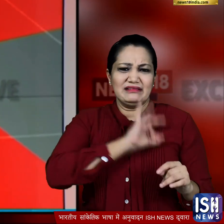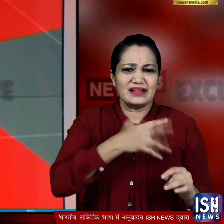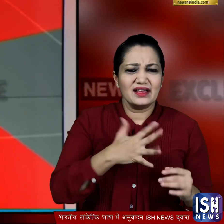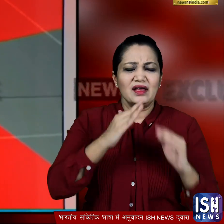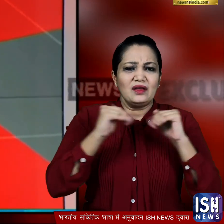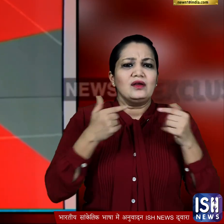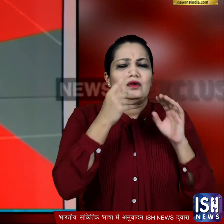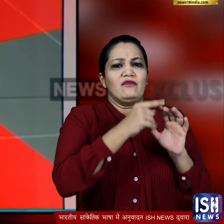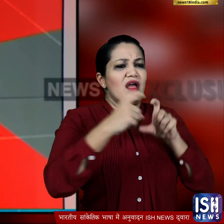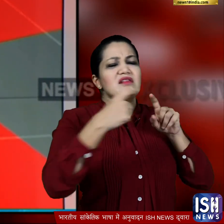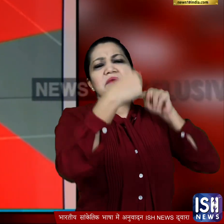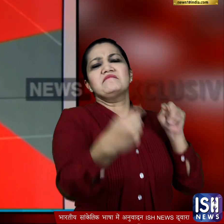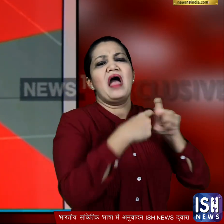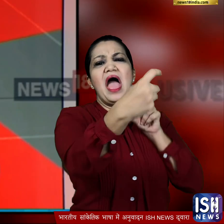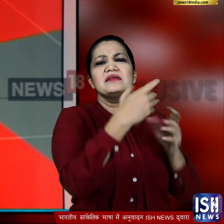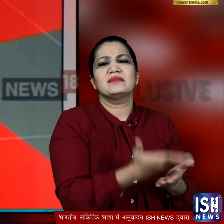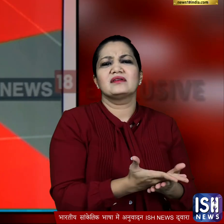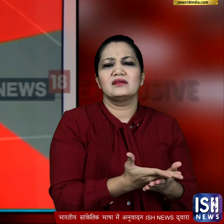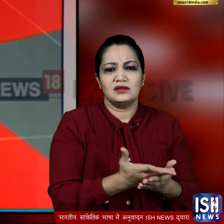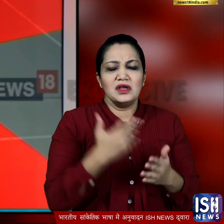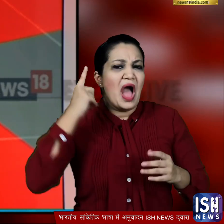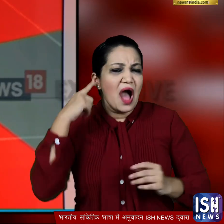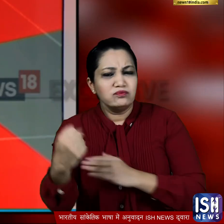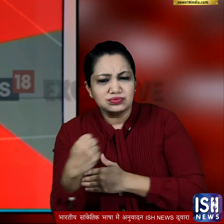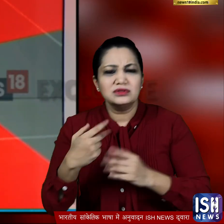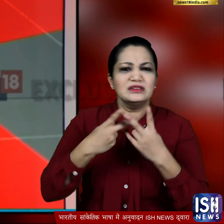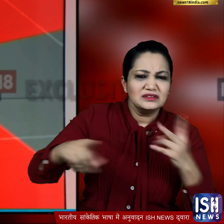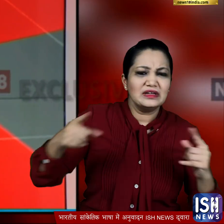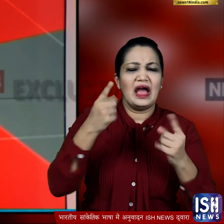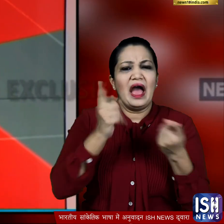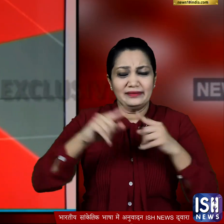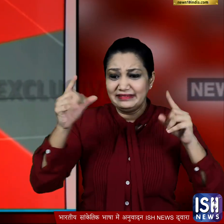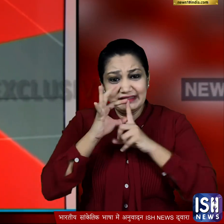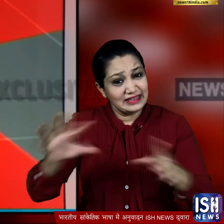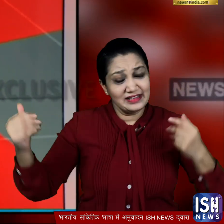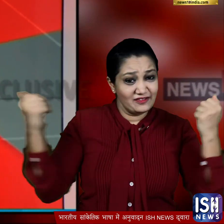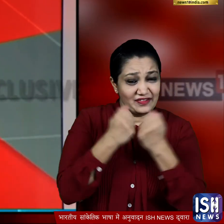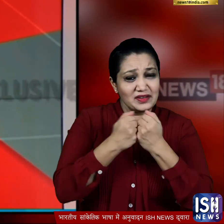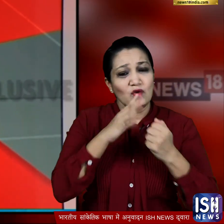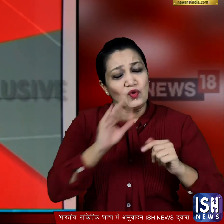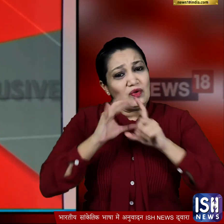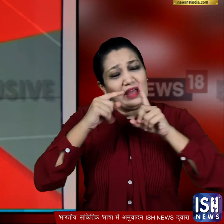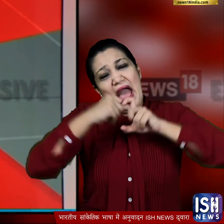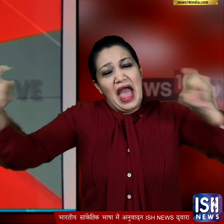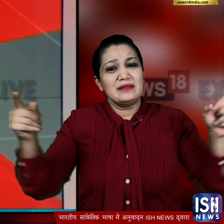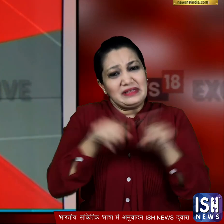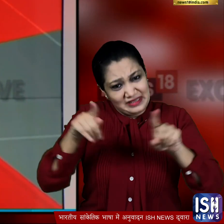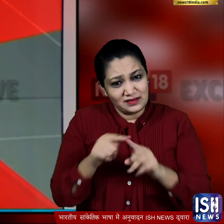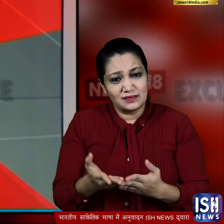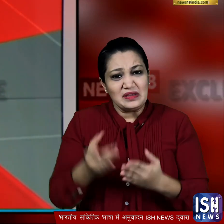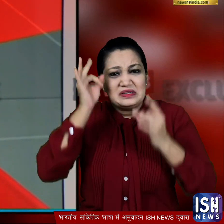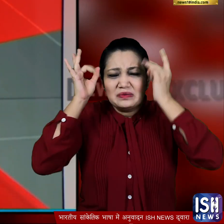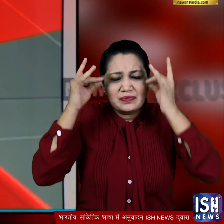कि हमने पड़ोसी को दुश्मन बना रखा है, क्योंकि तेज आवाज में गाना बजाने के विरोध में ऐसा खून खराबा जानी दुश्मन ही कर सकते हैं।